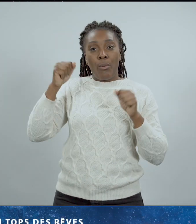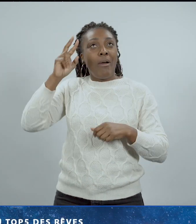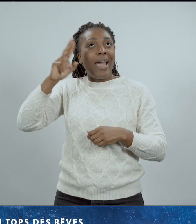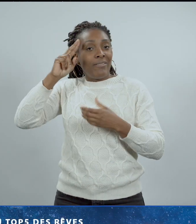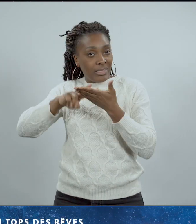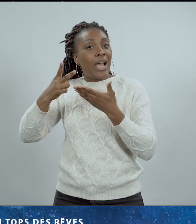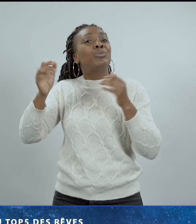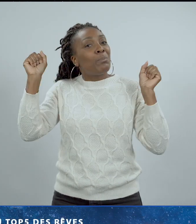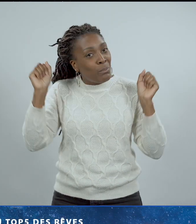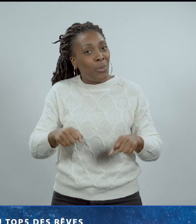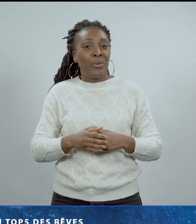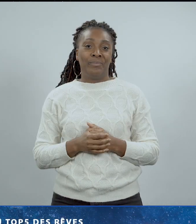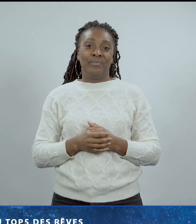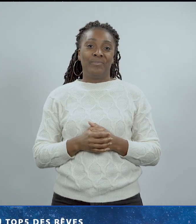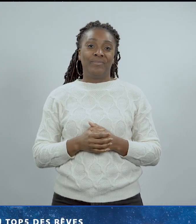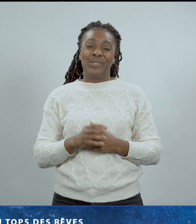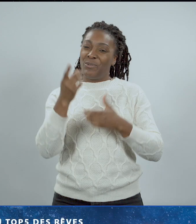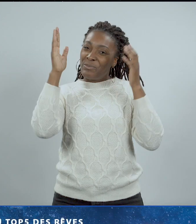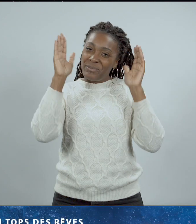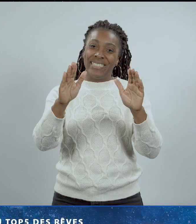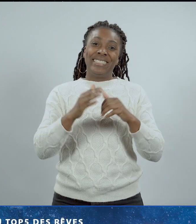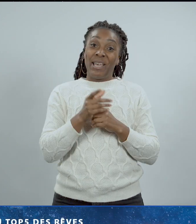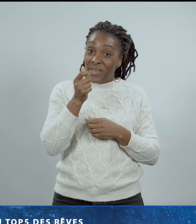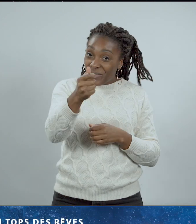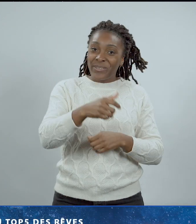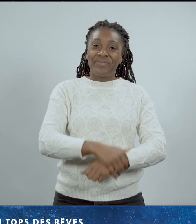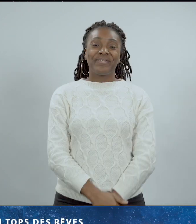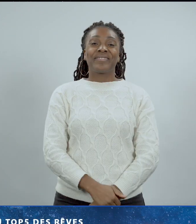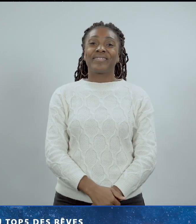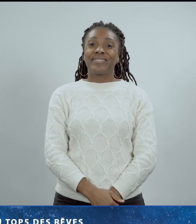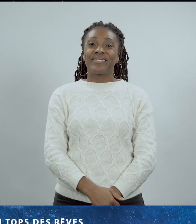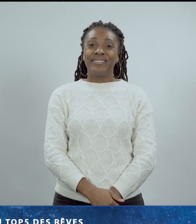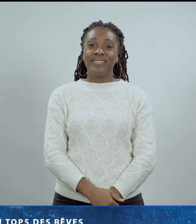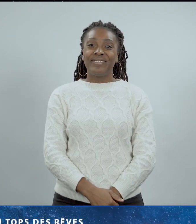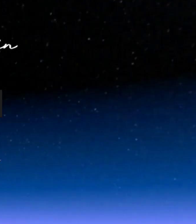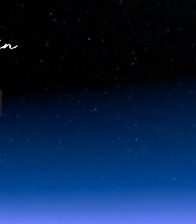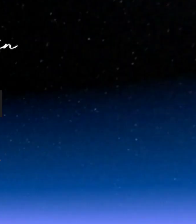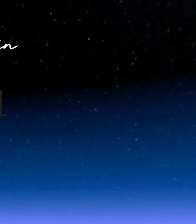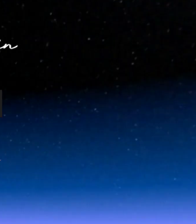du Saint-Esprit, vous aussi d'interpréter vos rêves. Soyez bénis. À bientôt.